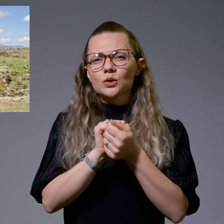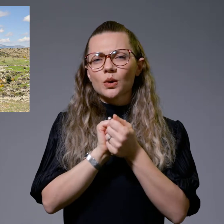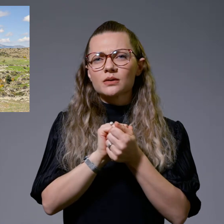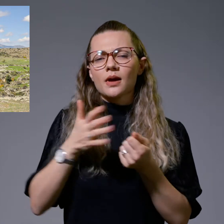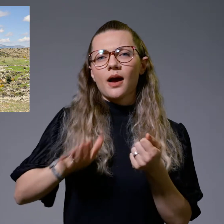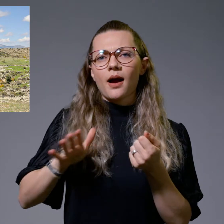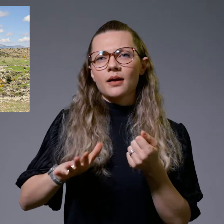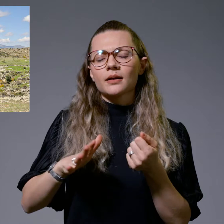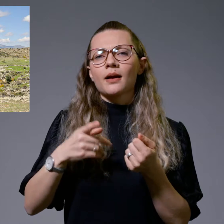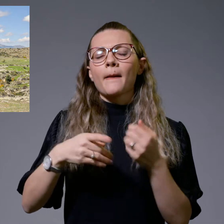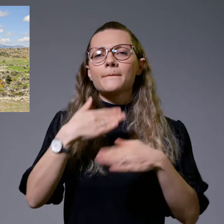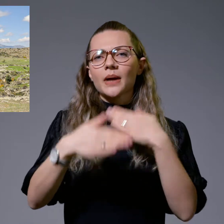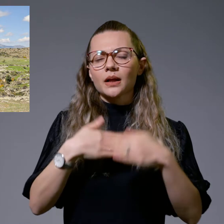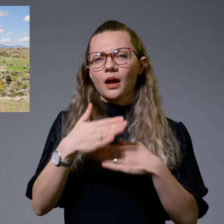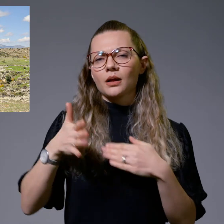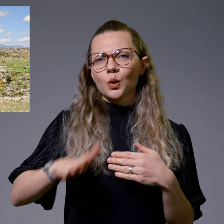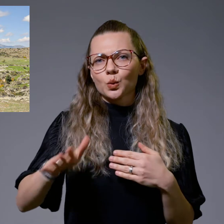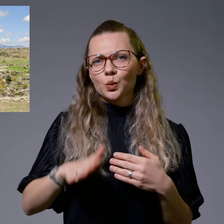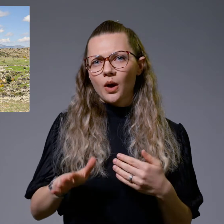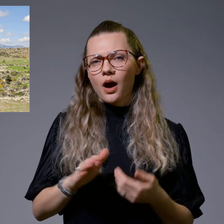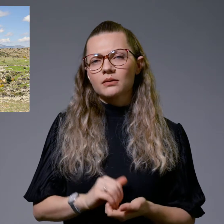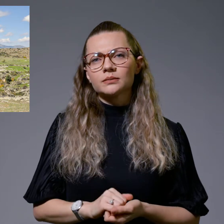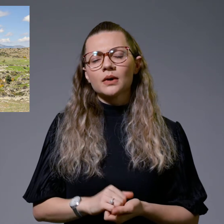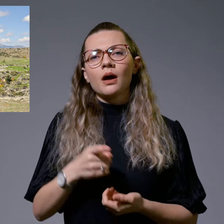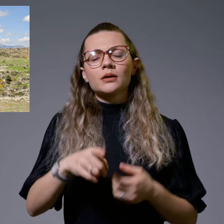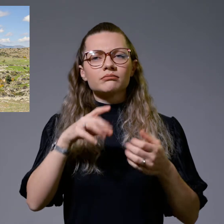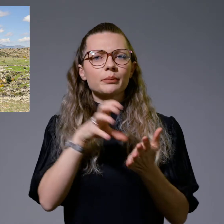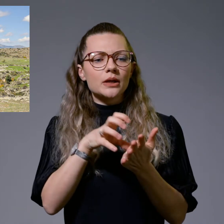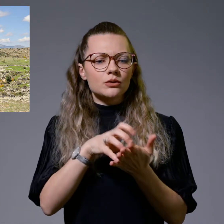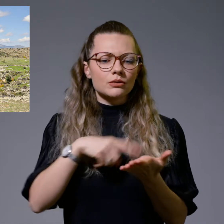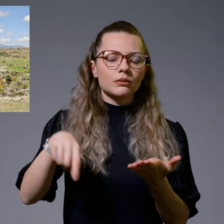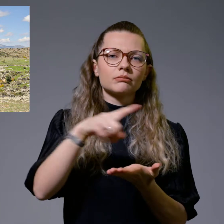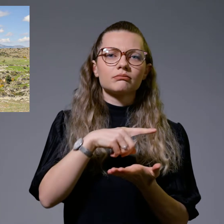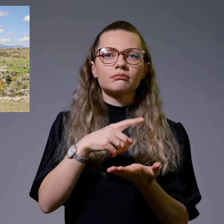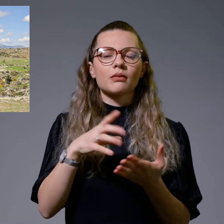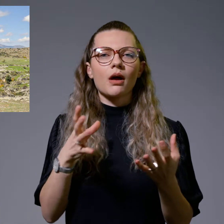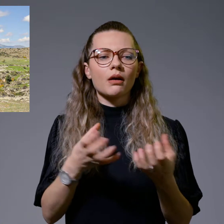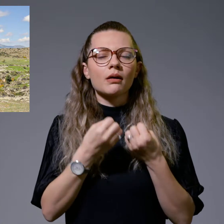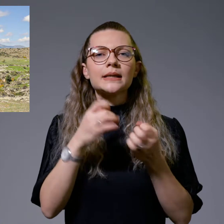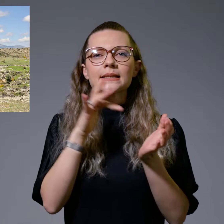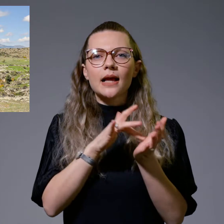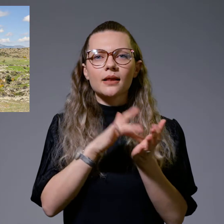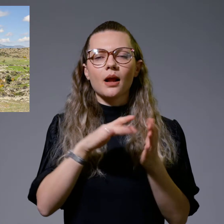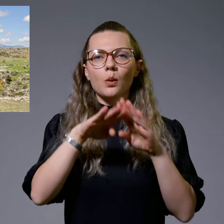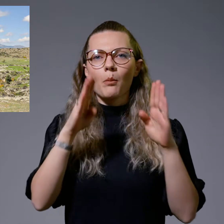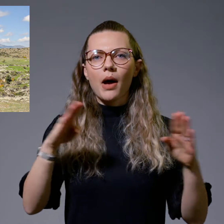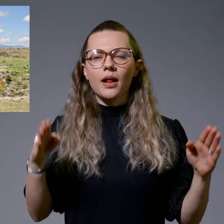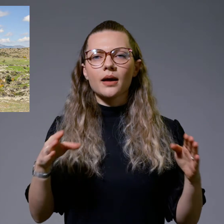во материјалната култура. Територијата, наоѓајќи се во централно-балканскиот регион,